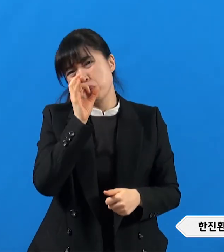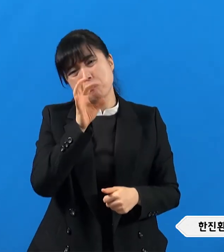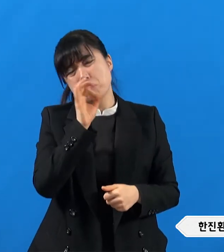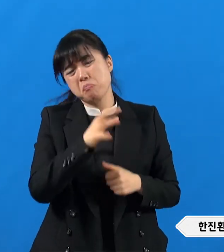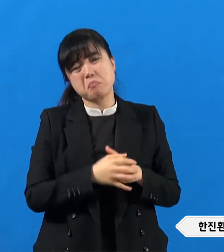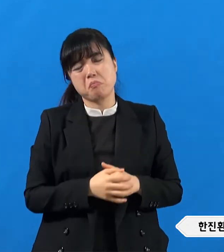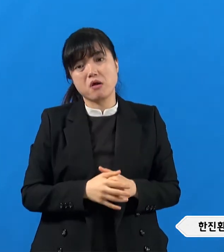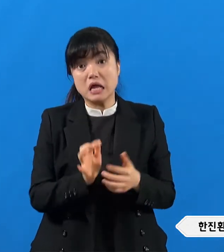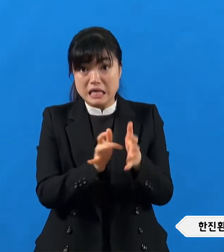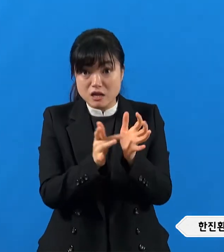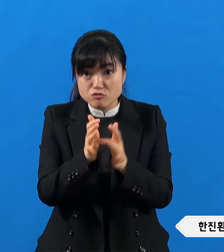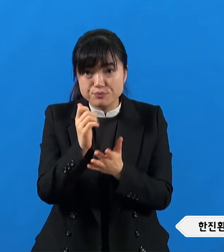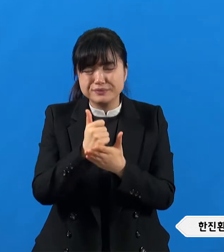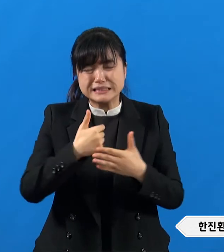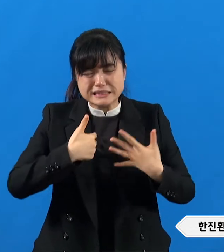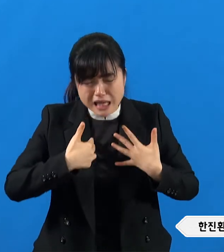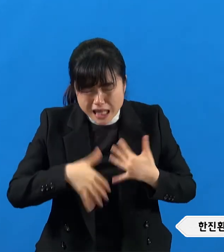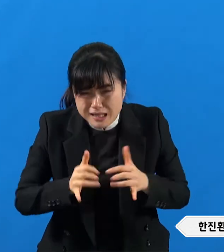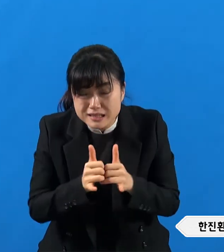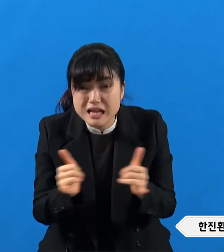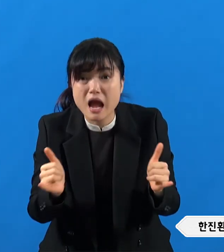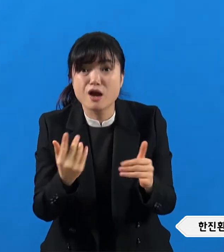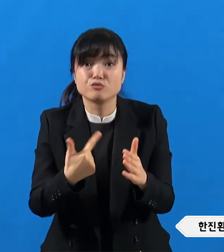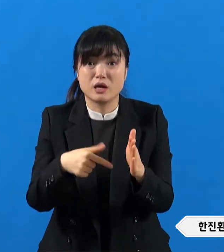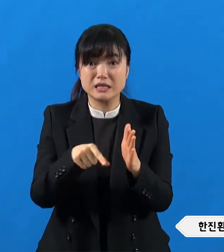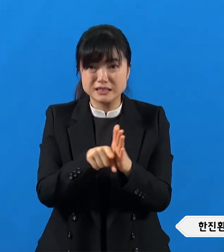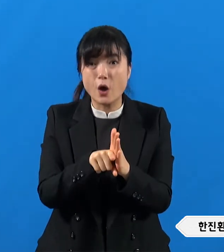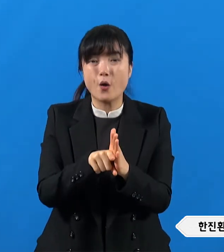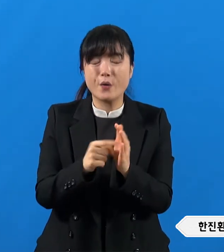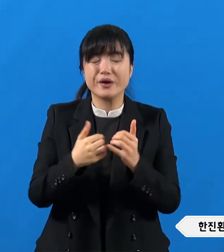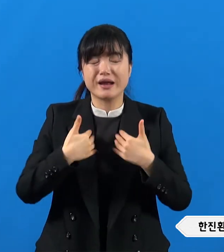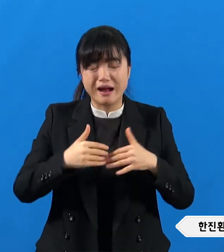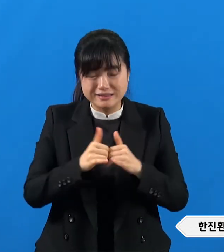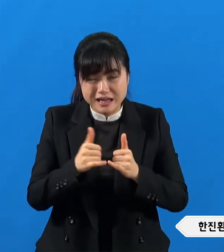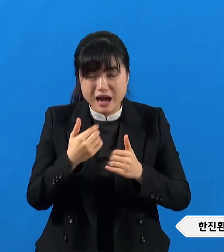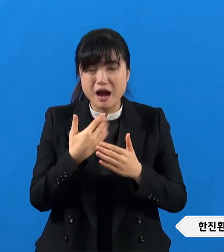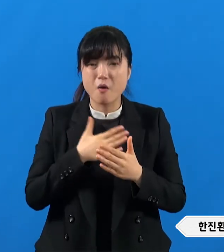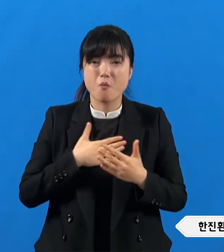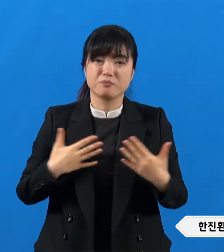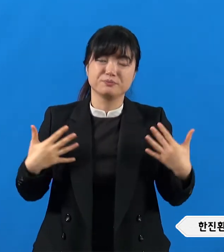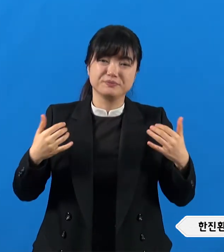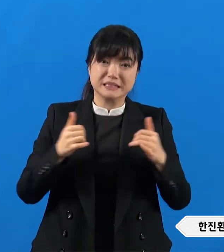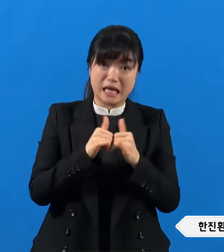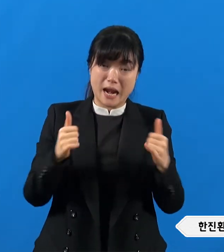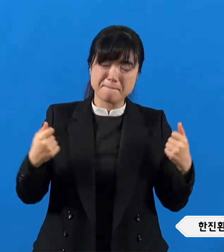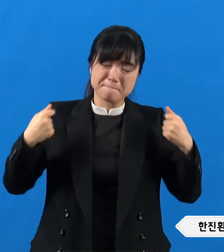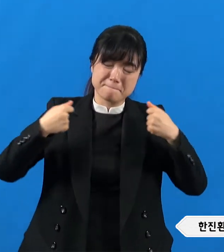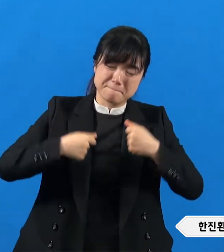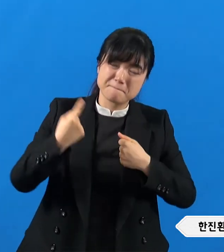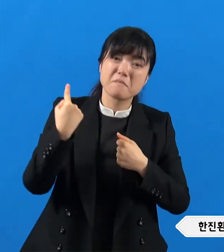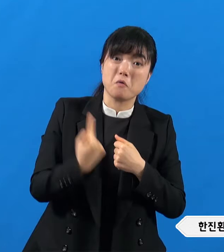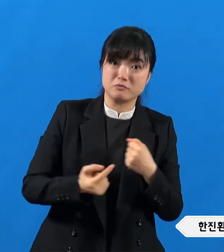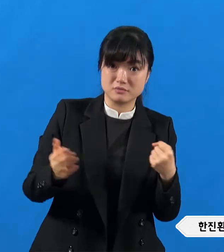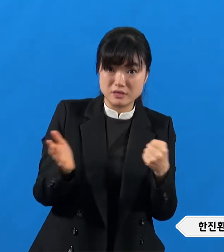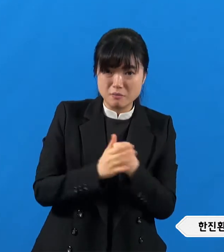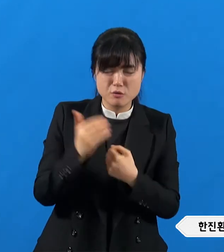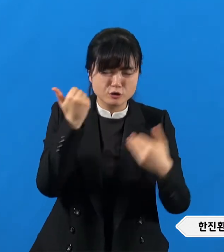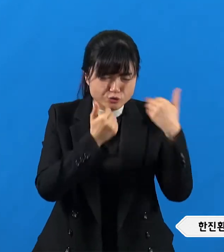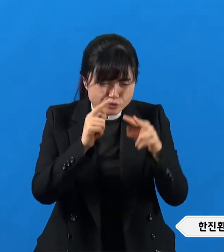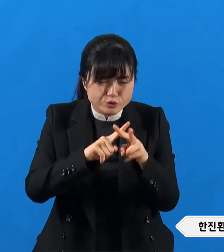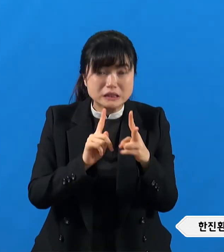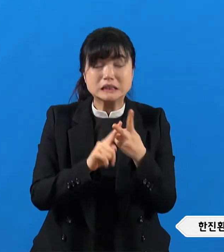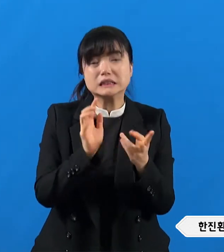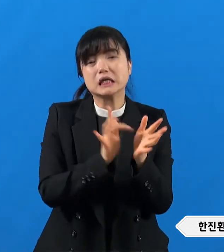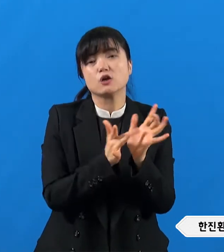예수님께서 연약한 사람의 모습으로 계셨기 때문에, 그래서 누구든지 그분 앞으로 달려나갈